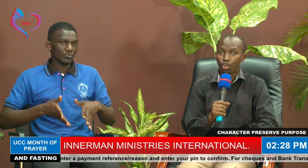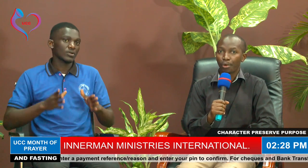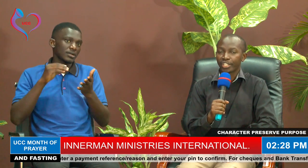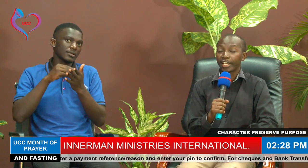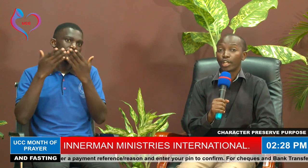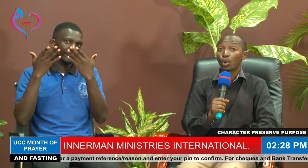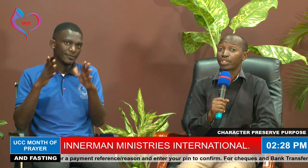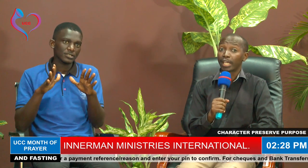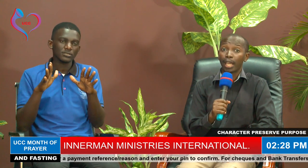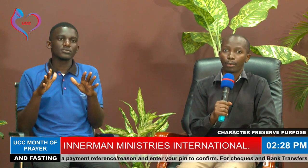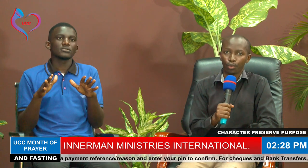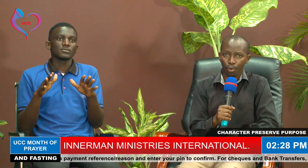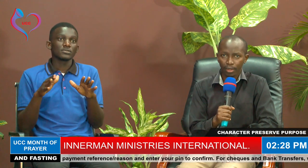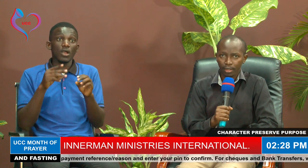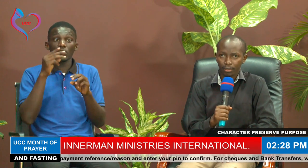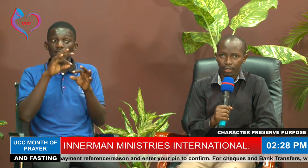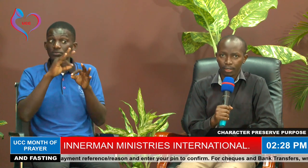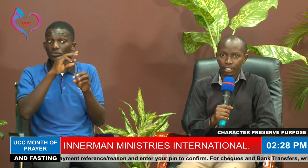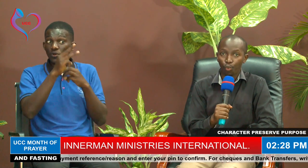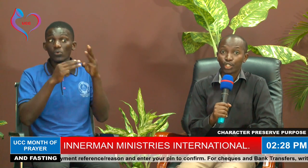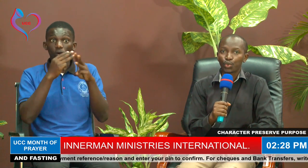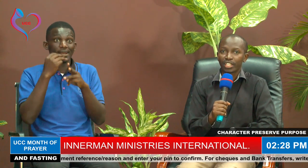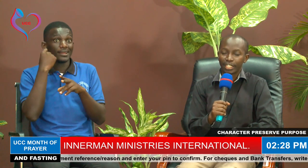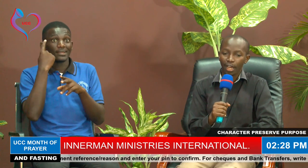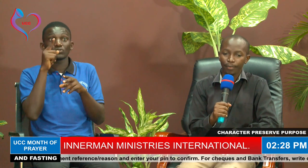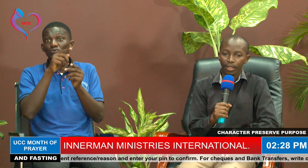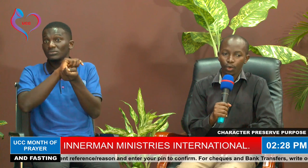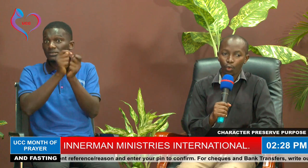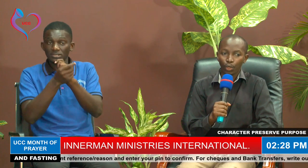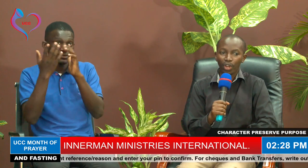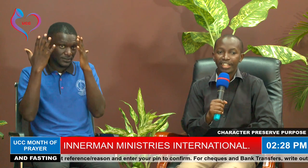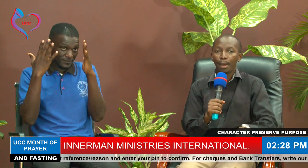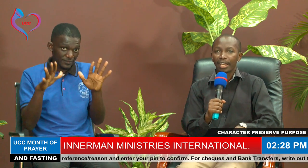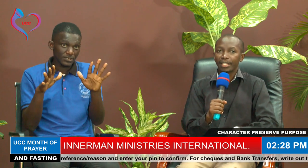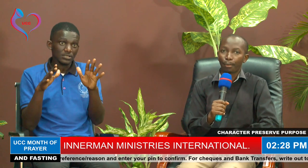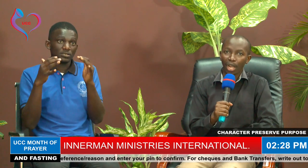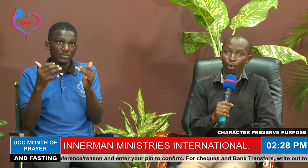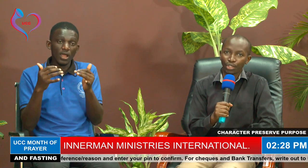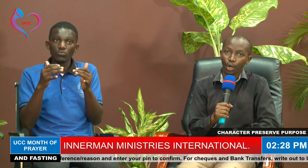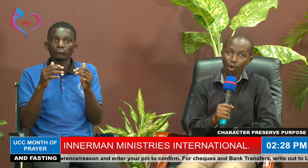y'omu ekitegeera nnyo okusinga eya buliwo nti wakyuse dda, wali ku layini y'abagenda mu bulamu